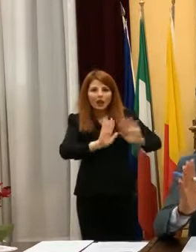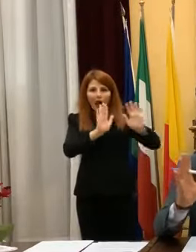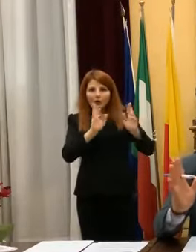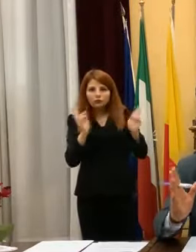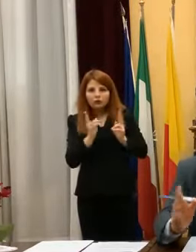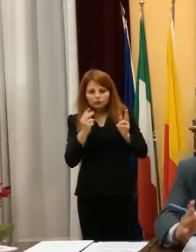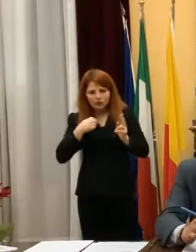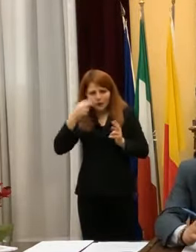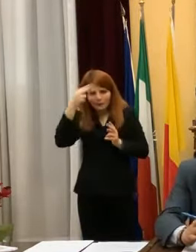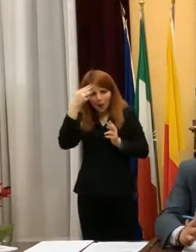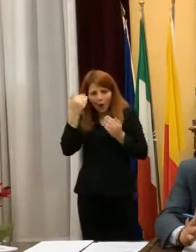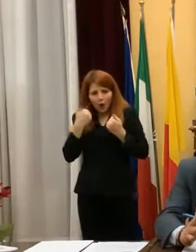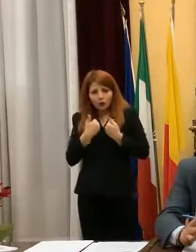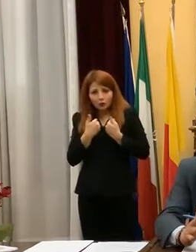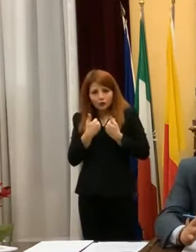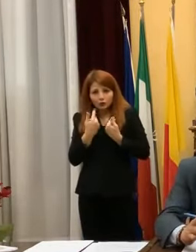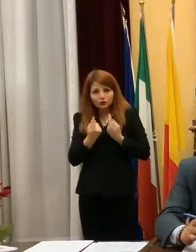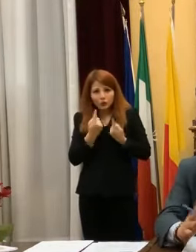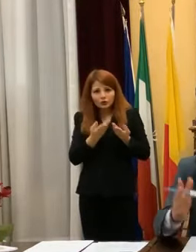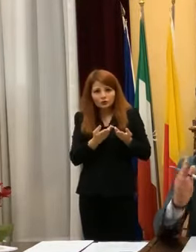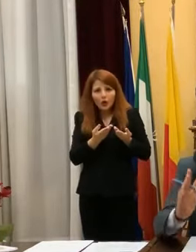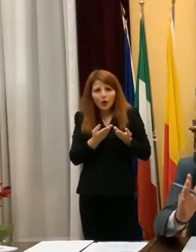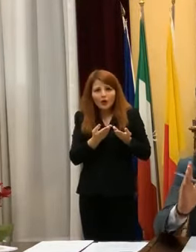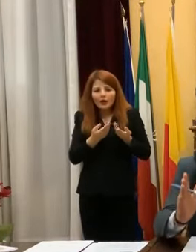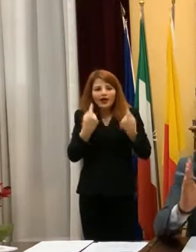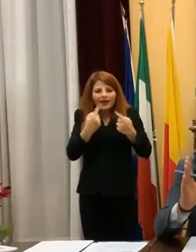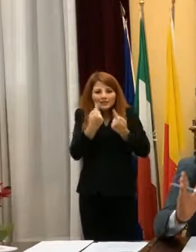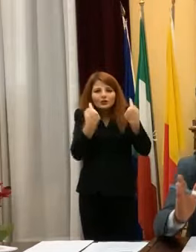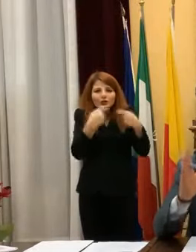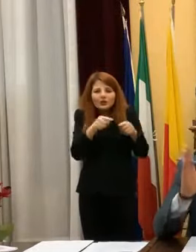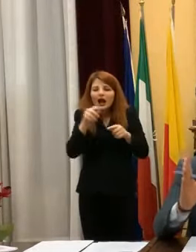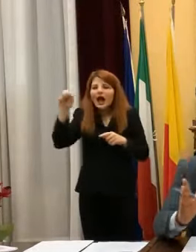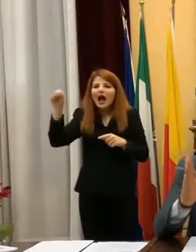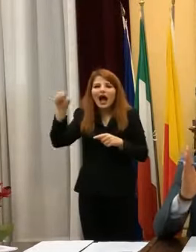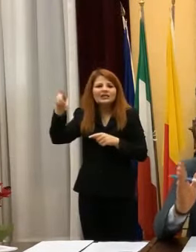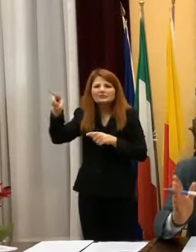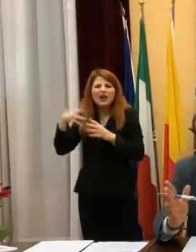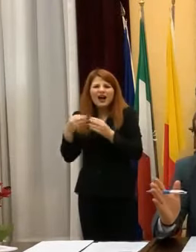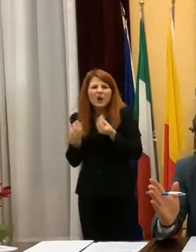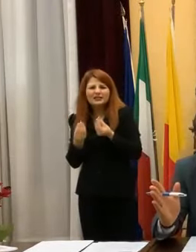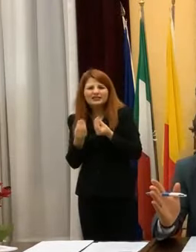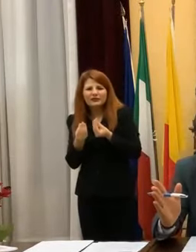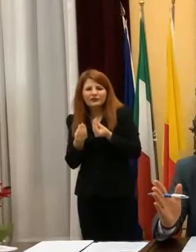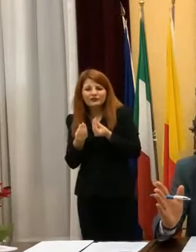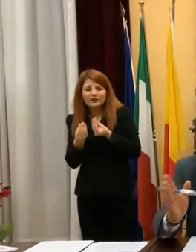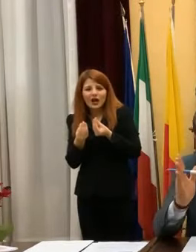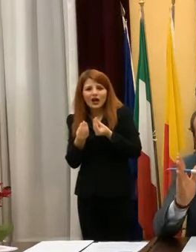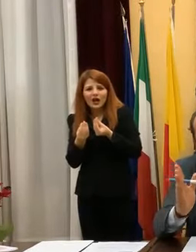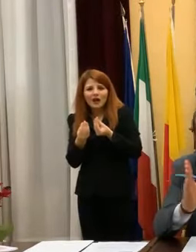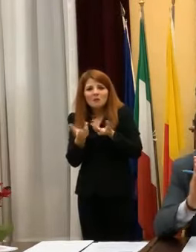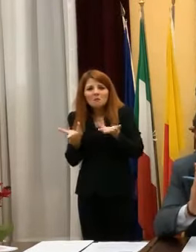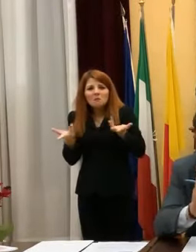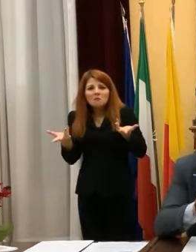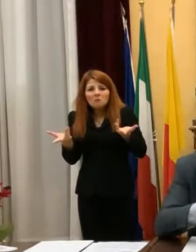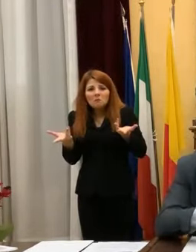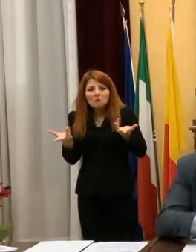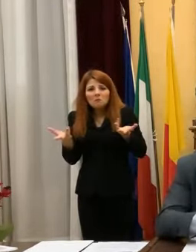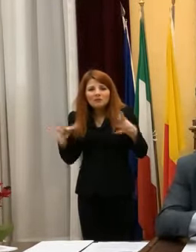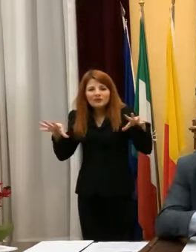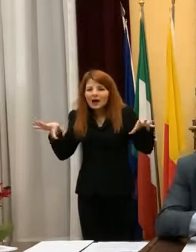oggi pontificano su questa vicenda. Lì c'era il sindaco De Luca in trincea, che non andava a occupare